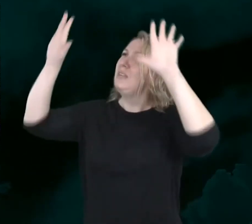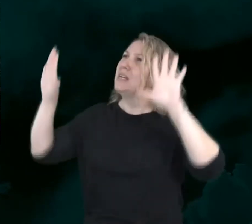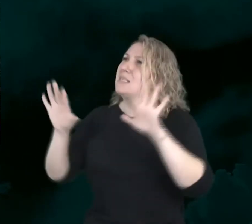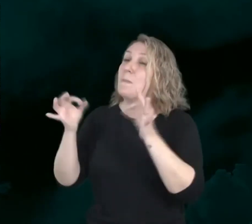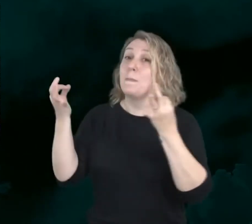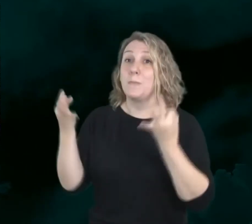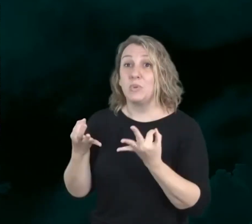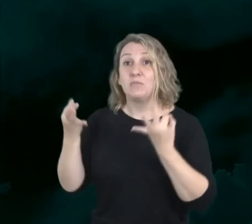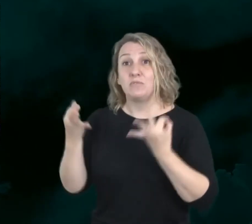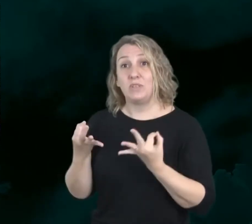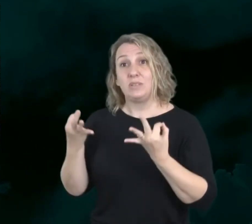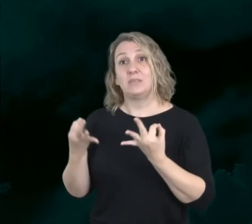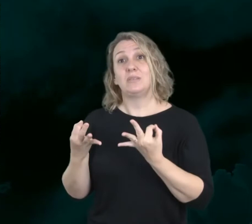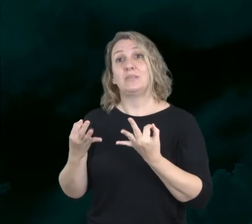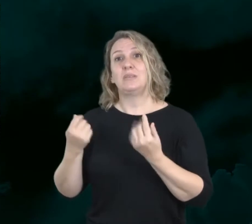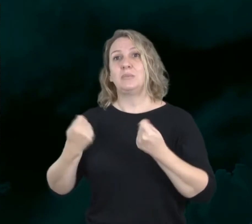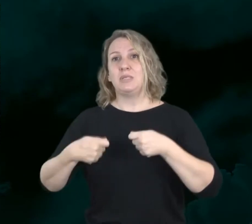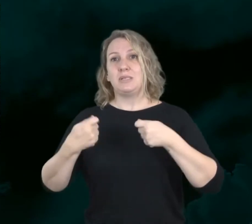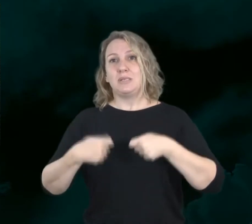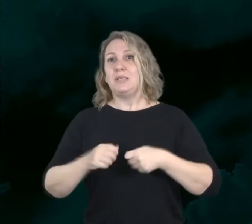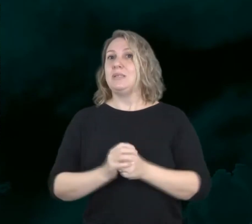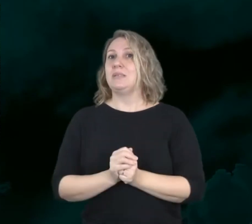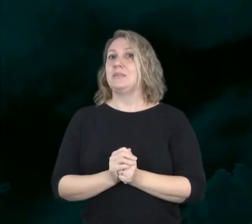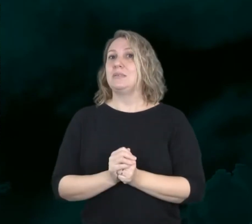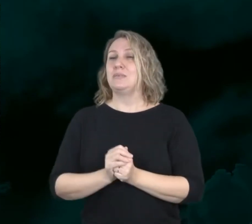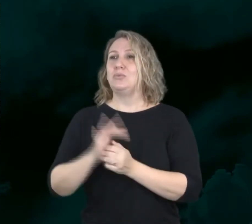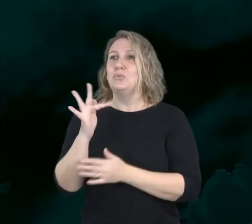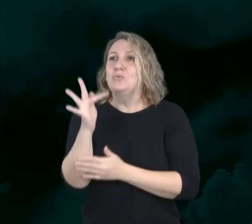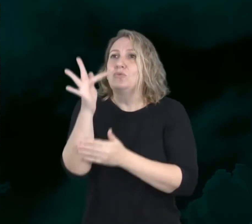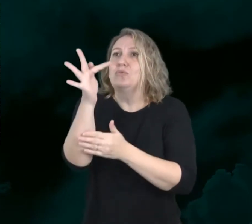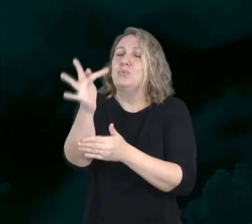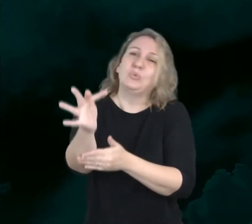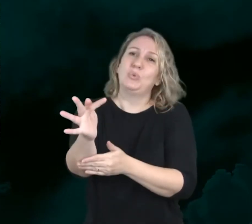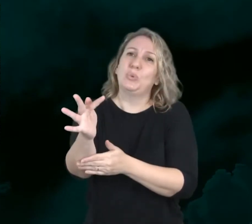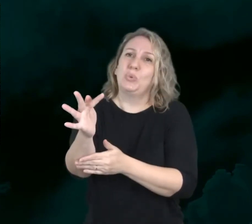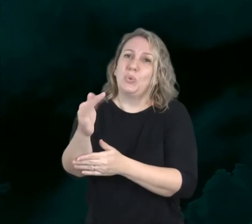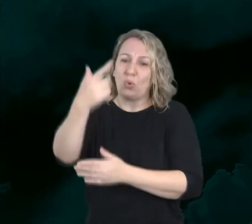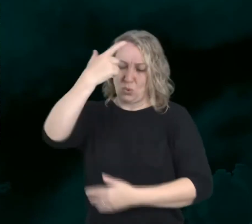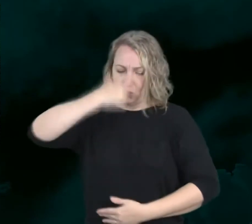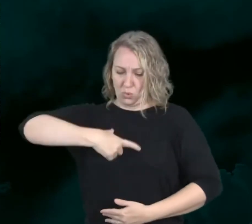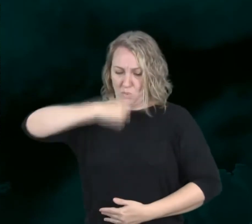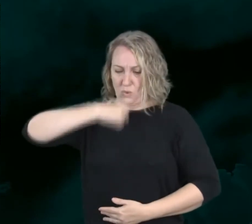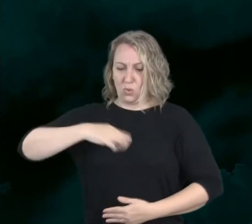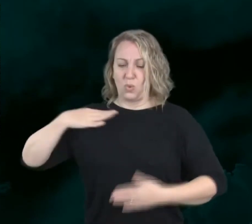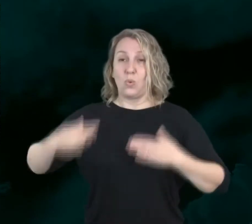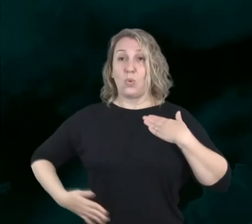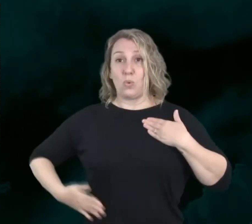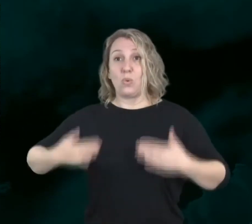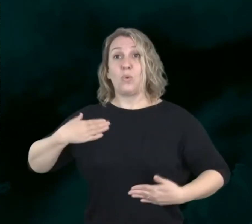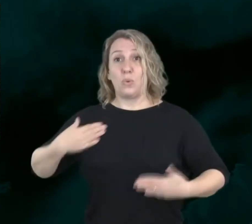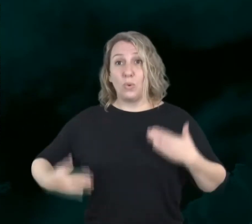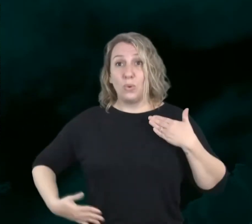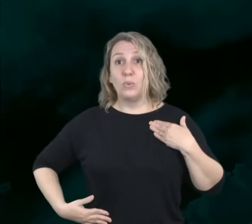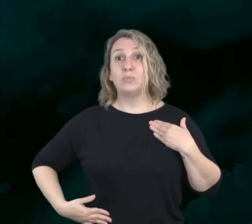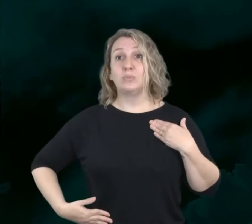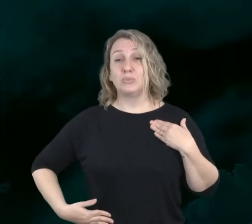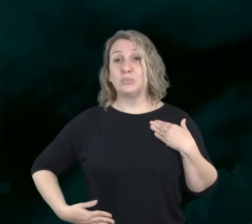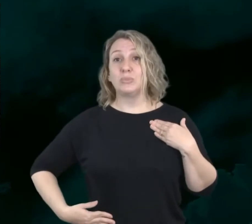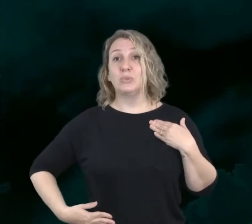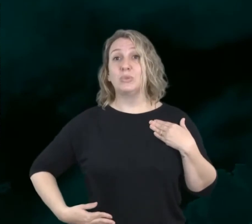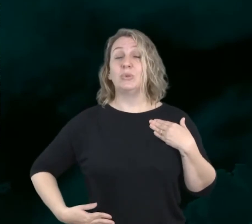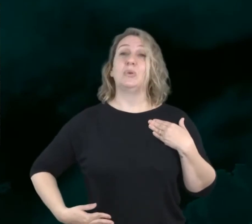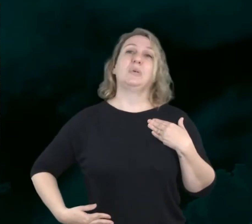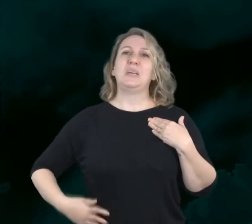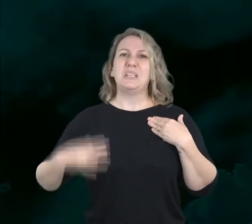redenção do nosso corpo. E Deus vai transformar esse corpo, né? Filipenses fala, esse corpo